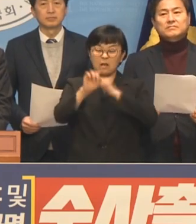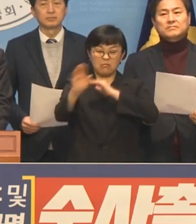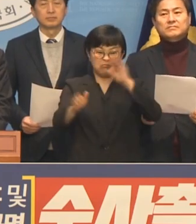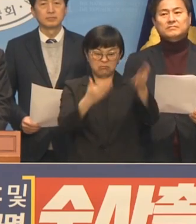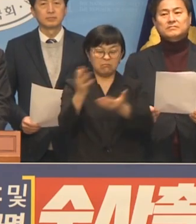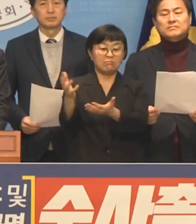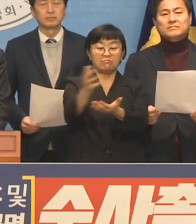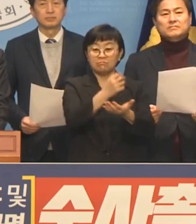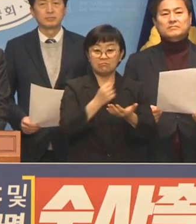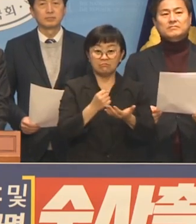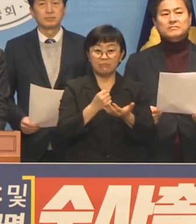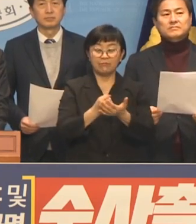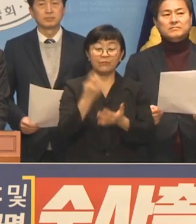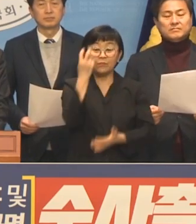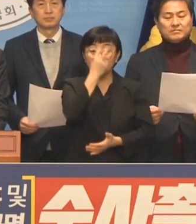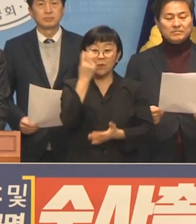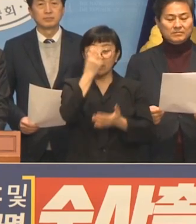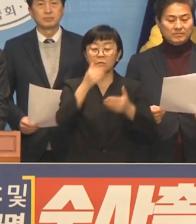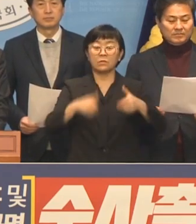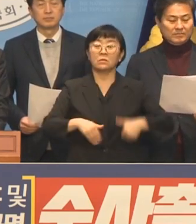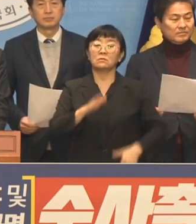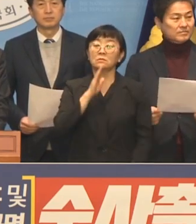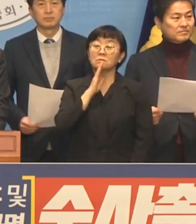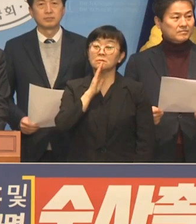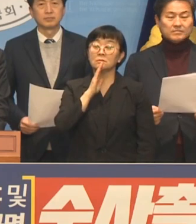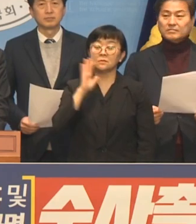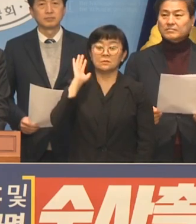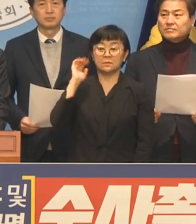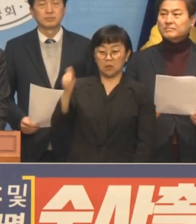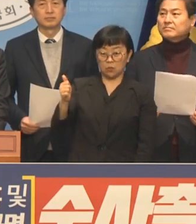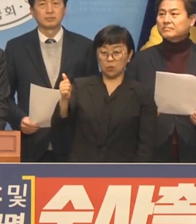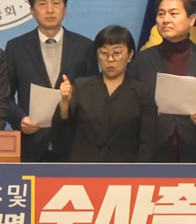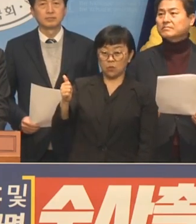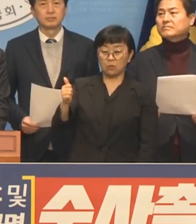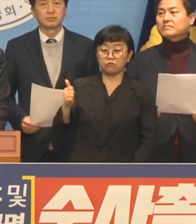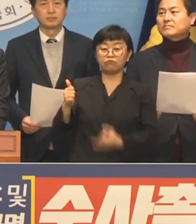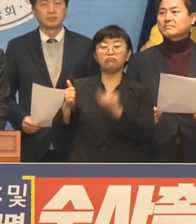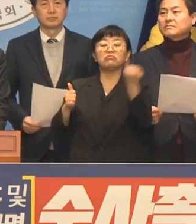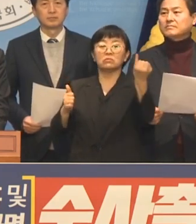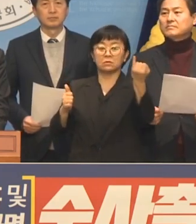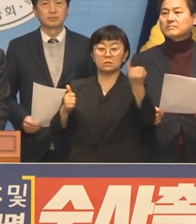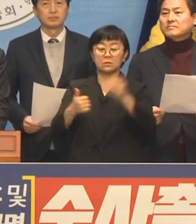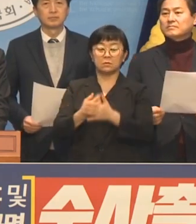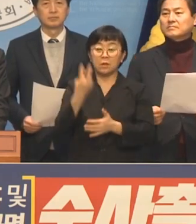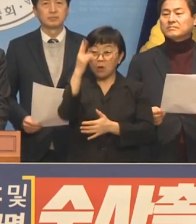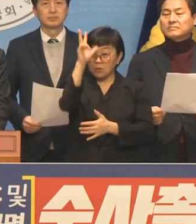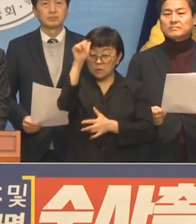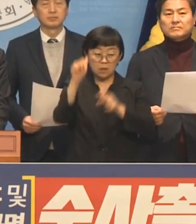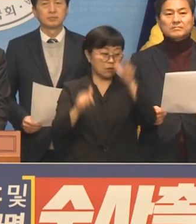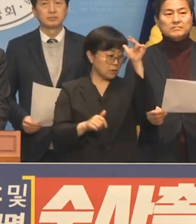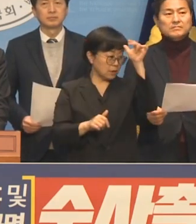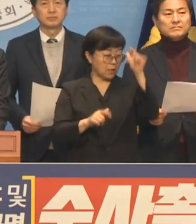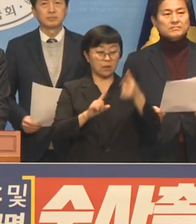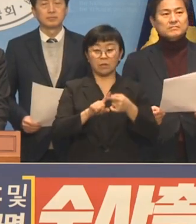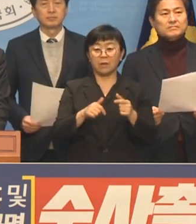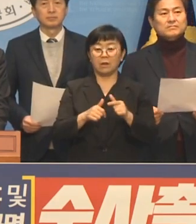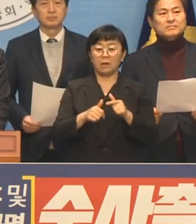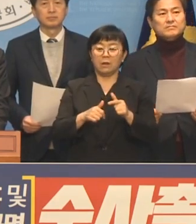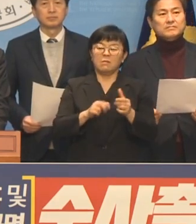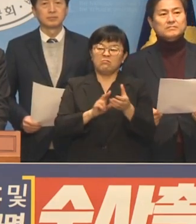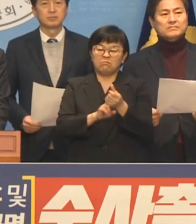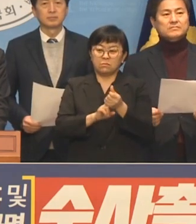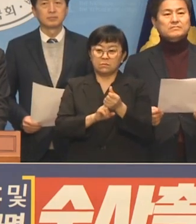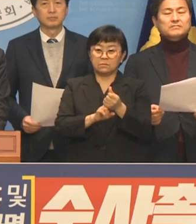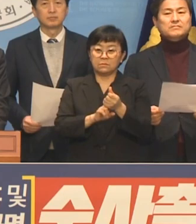압수수색하고 수사를 해야 되는데 아마 대통령의 부인이시기 때문에 검찰, 경찰 다